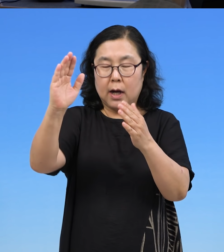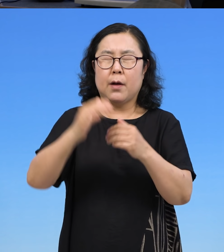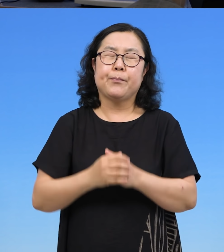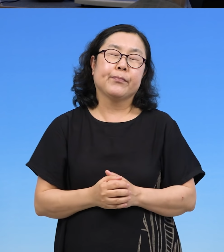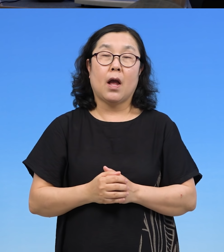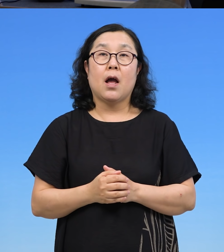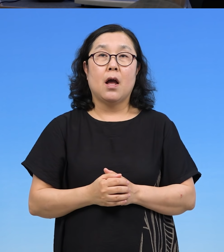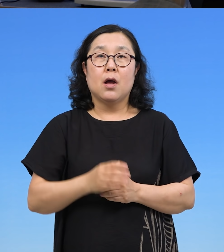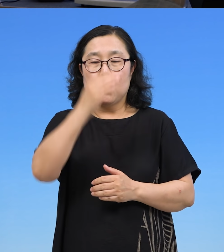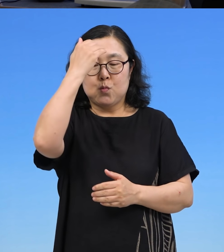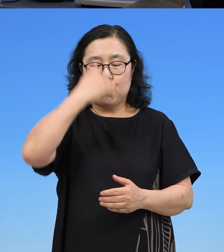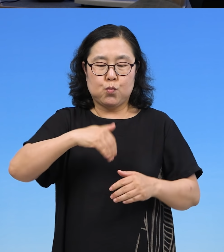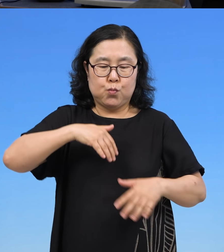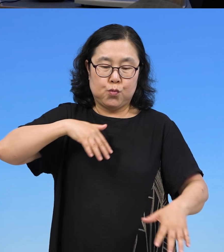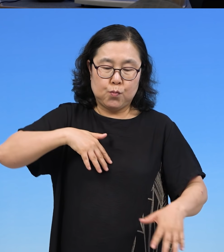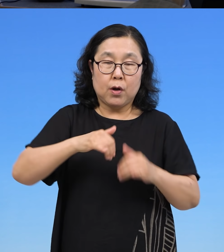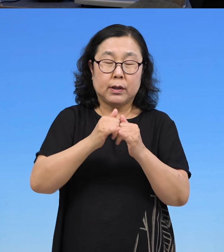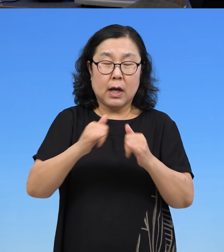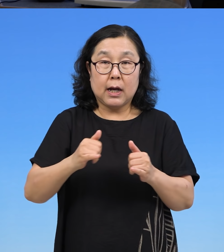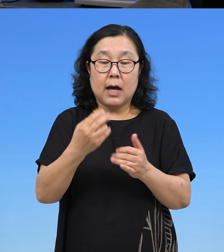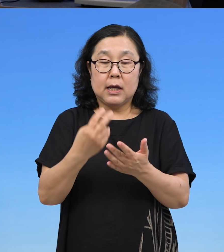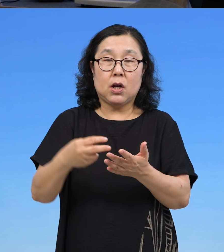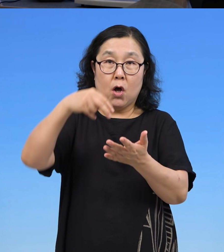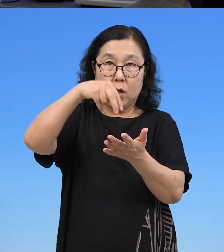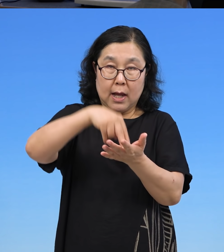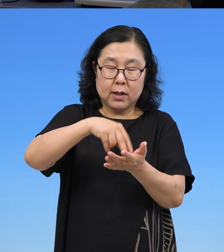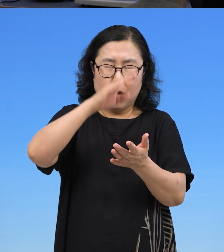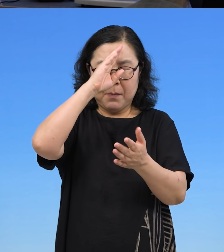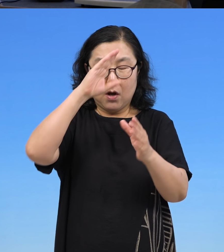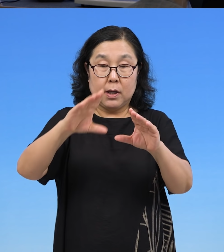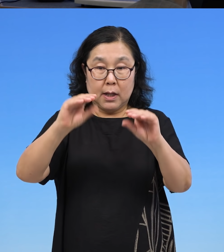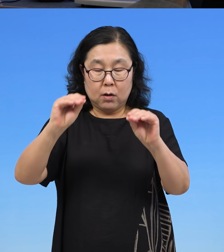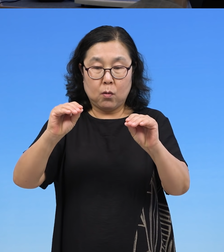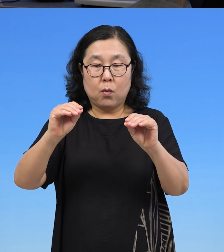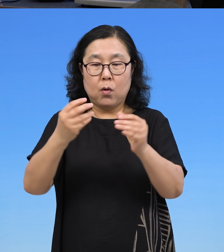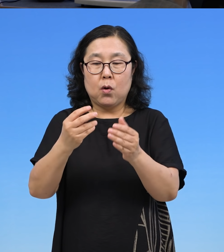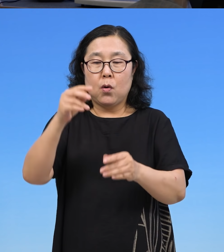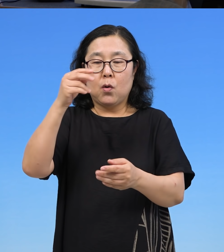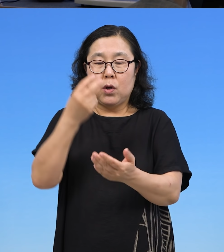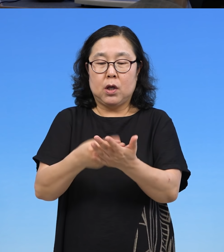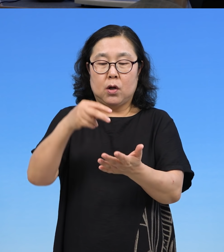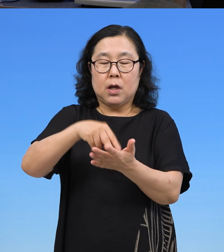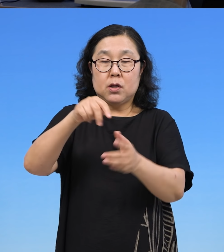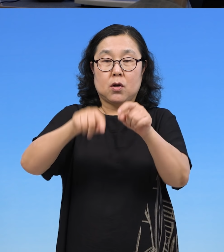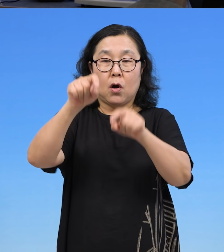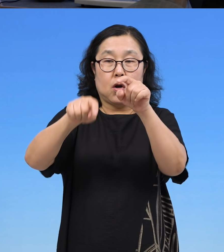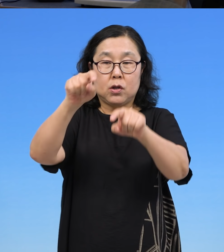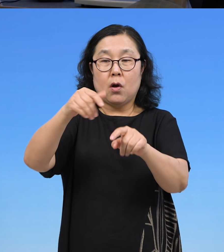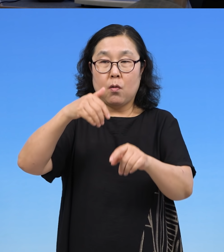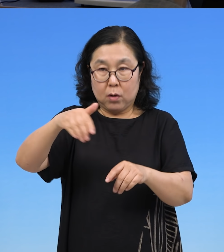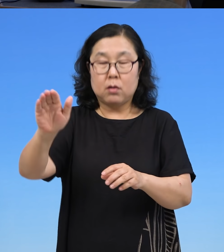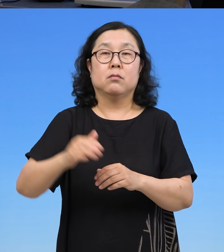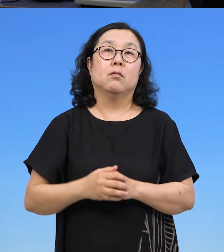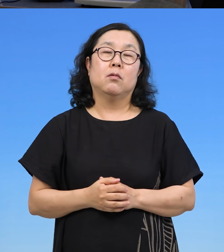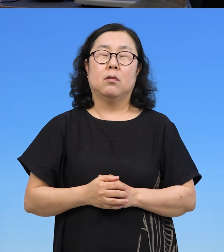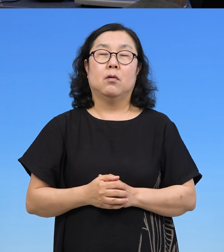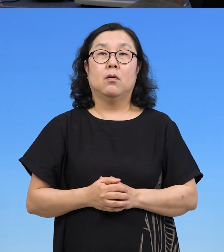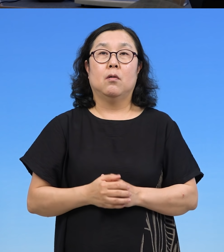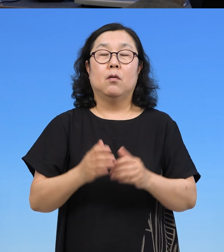그랬더니 12절입니다 그가 이르나 곧 상을 가지고 모든 사람 앞에서 나가거늘 그래서